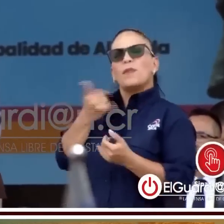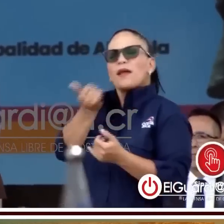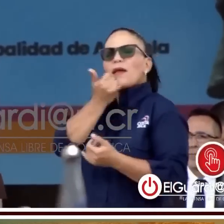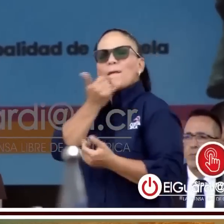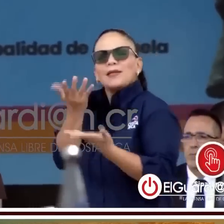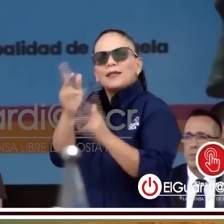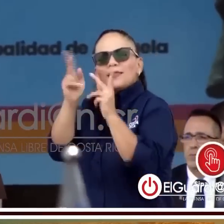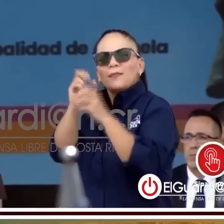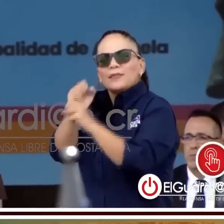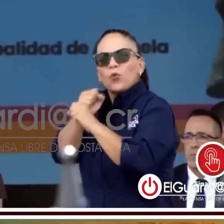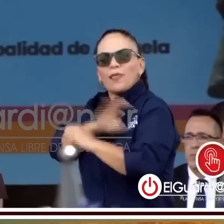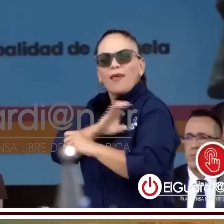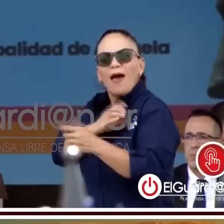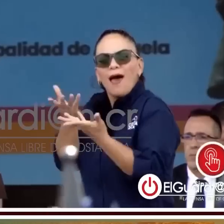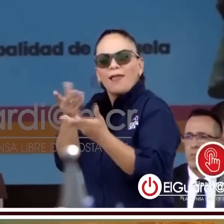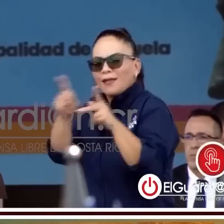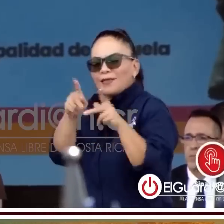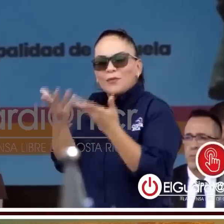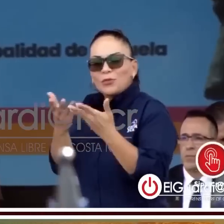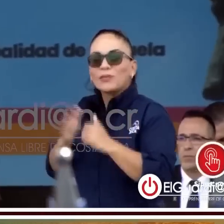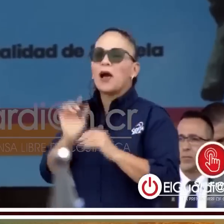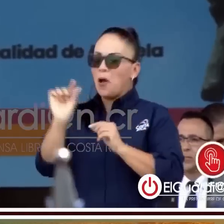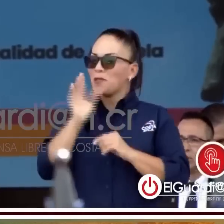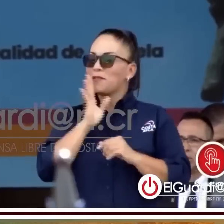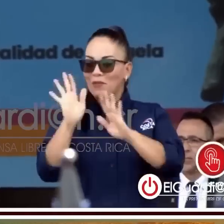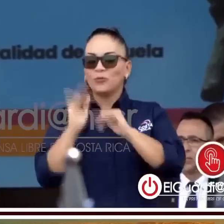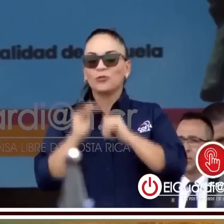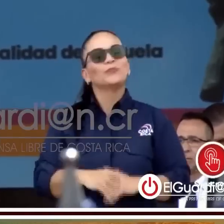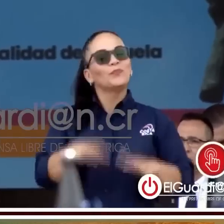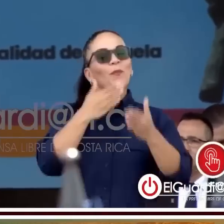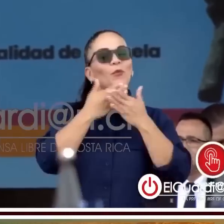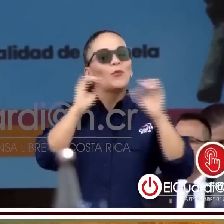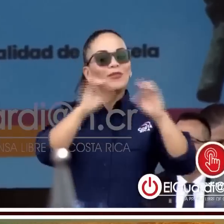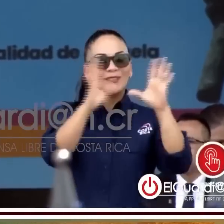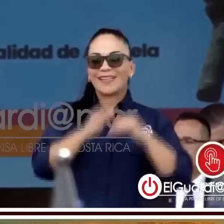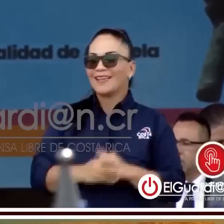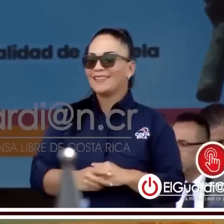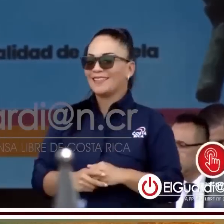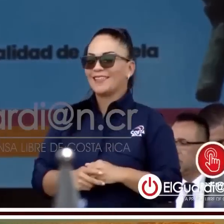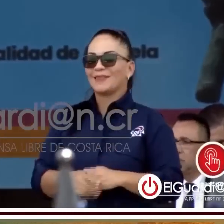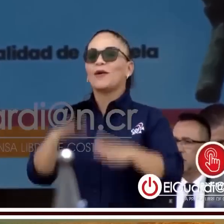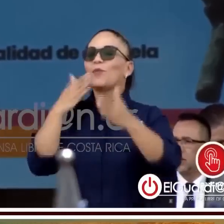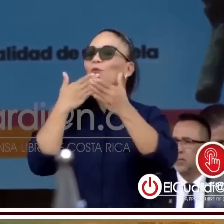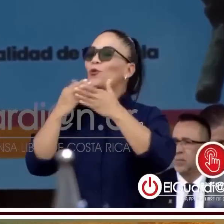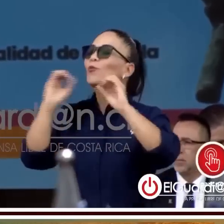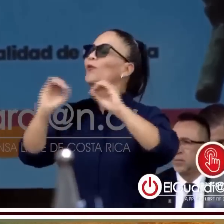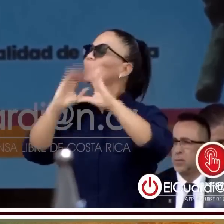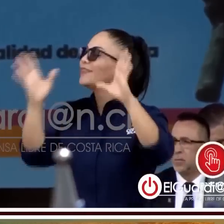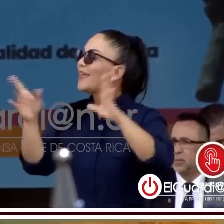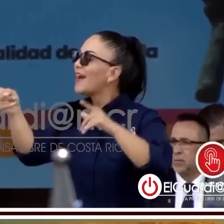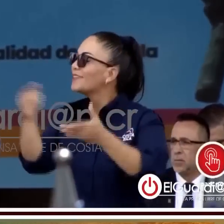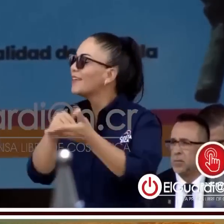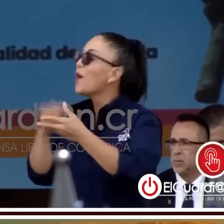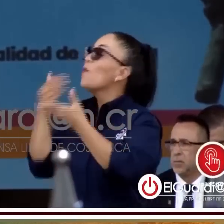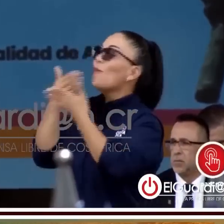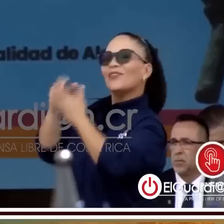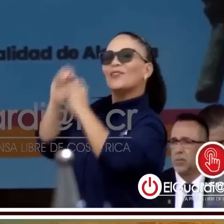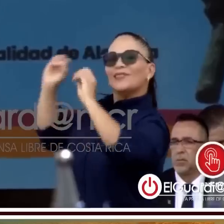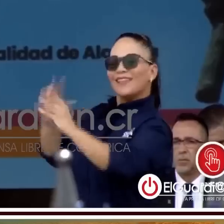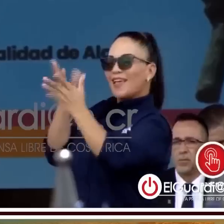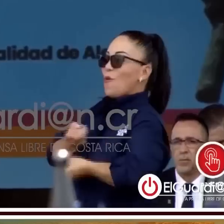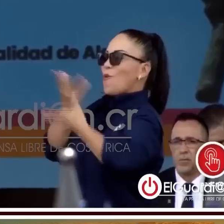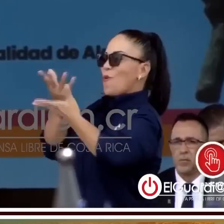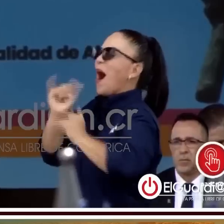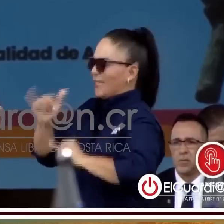Ahorita hablamos, si quiere, claro. Muy buenos días. Muy buenos días.